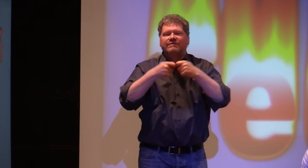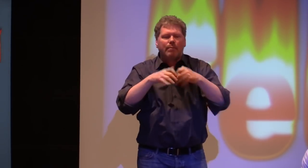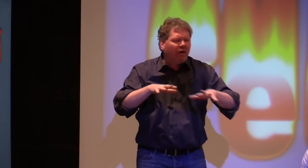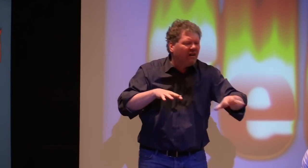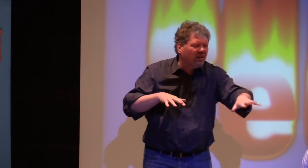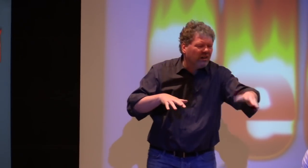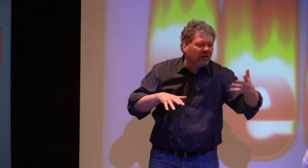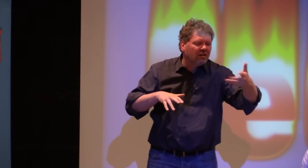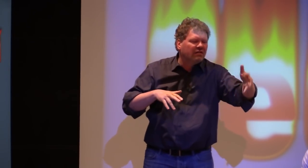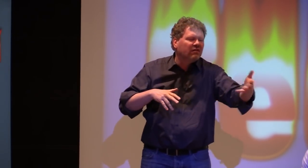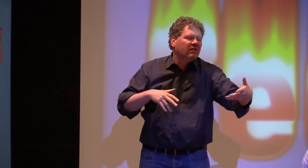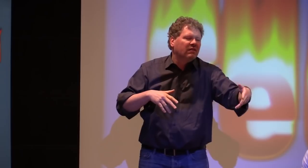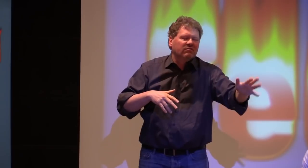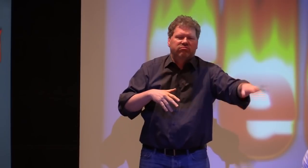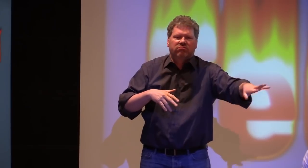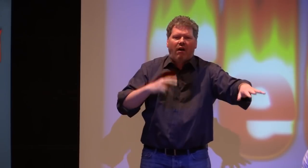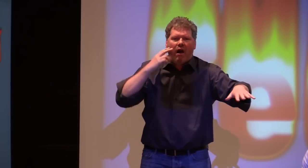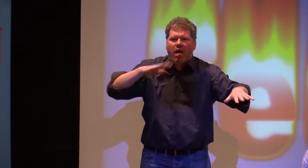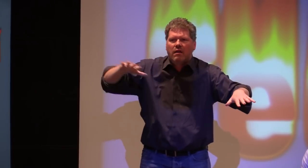gelassen wurden. Wohingegen die Vereine, die Jugendvereine,